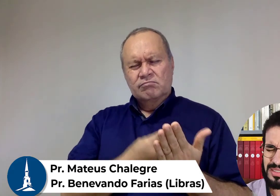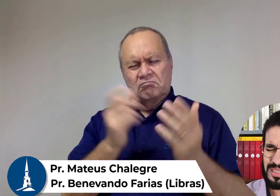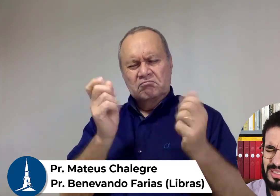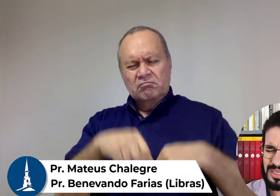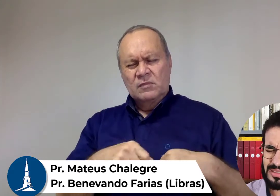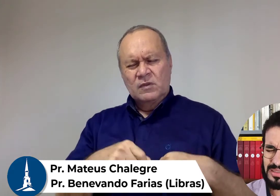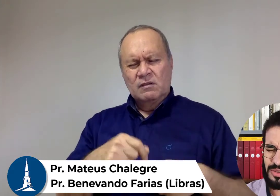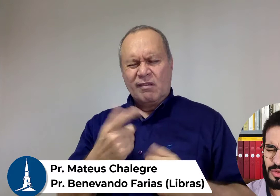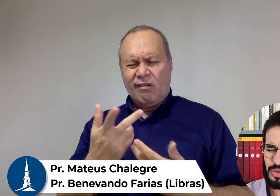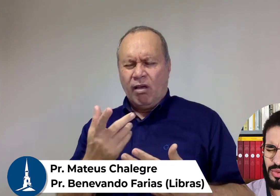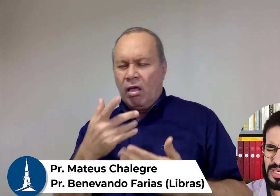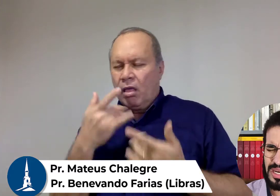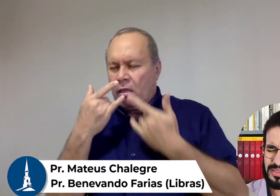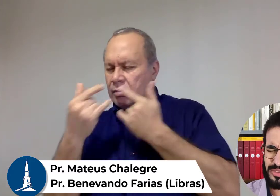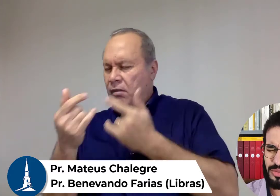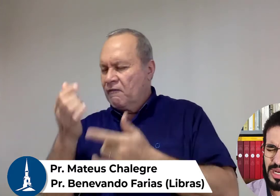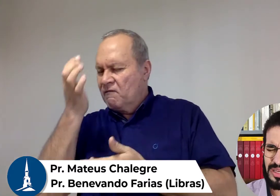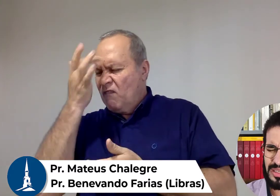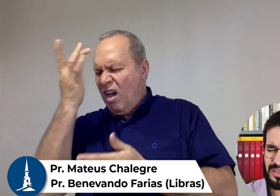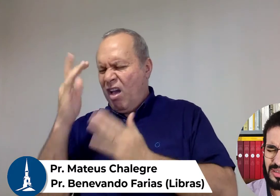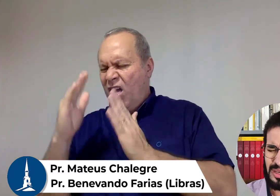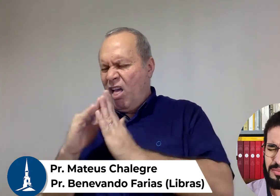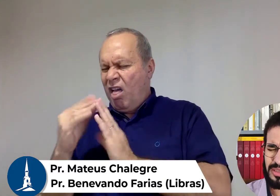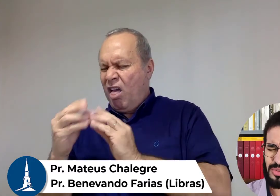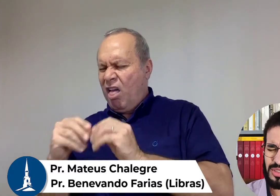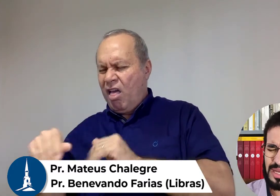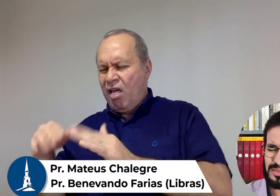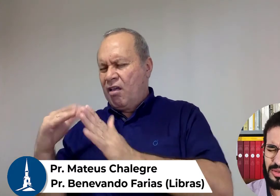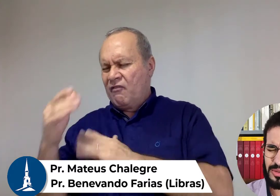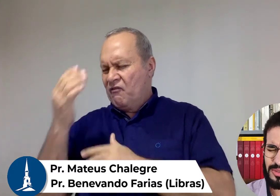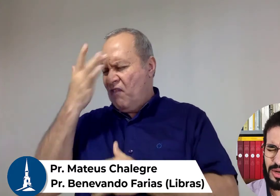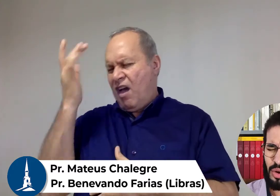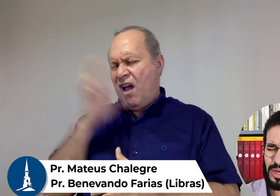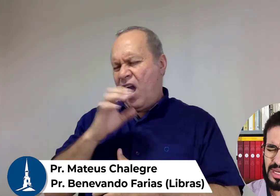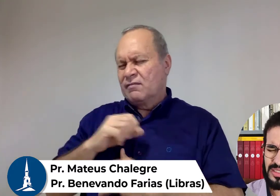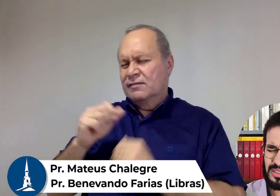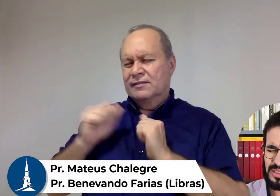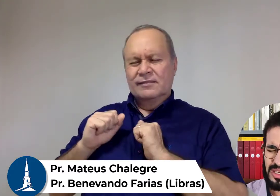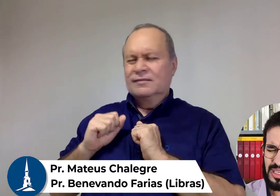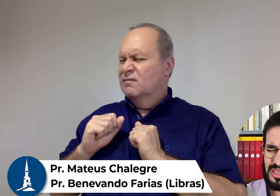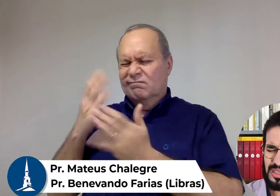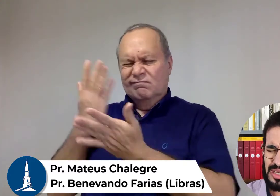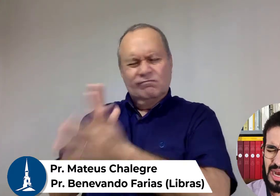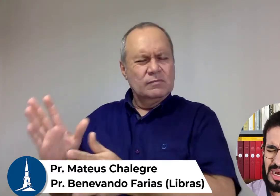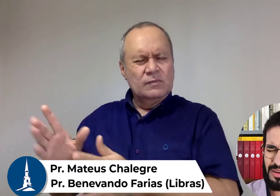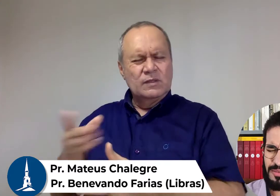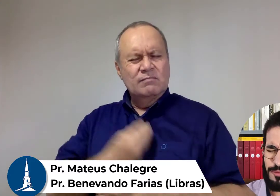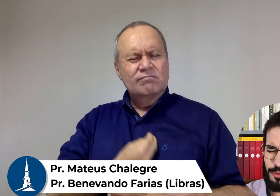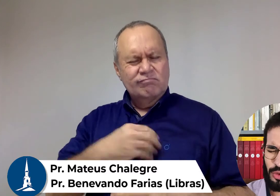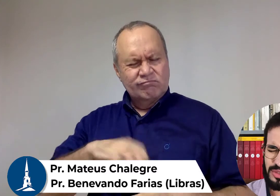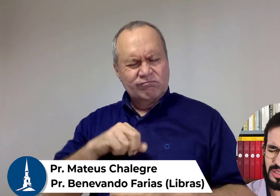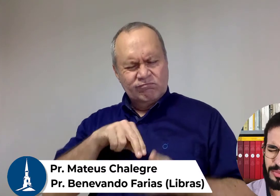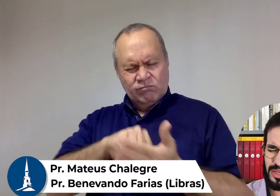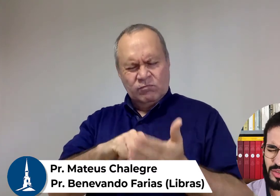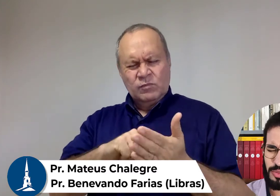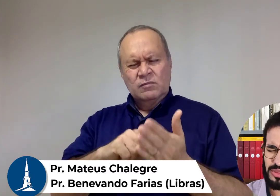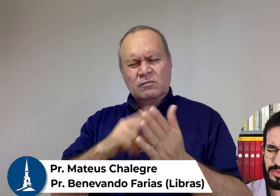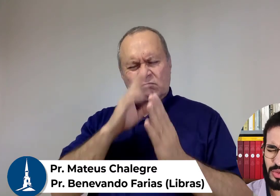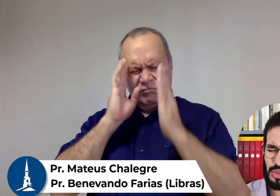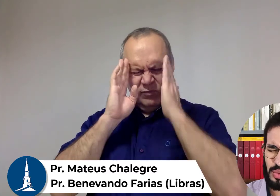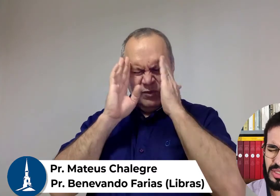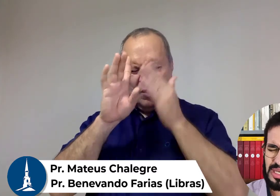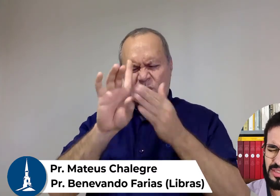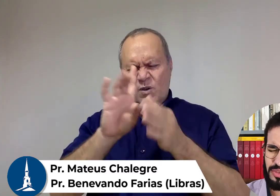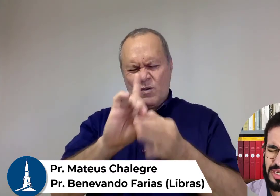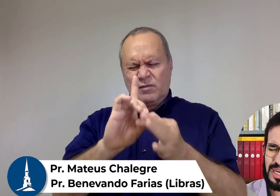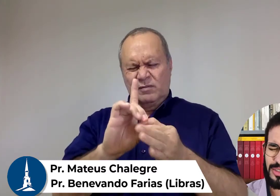pela facilidade de construir a casa sobre a areia, mas nos dá, Senhor Deus, a coragem e a força para que nós